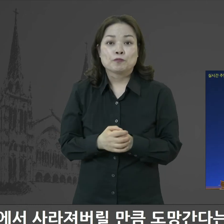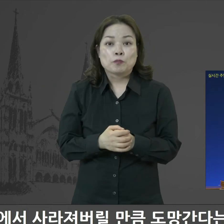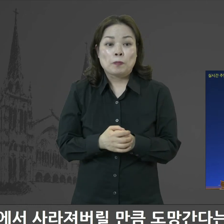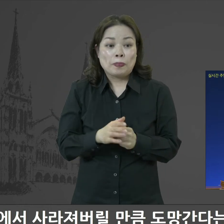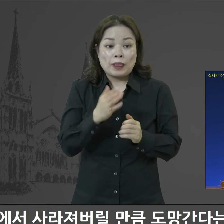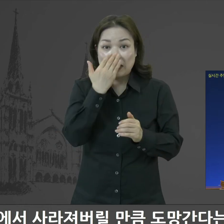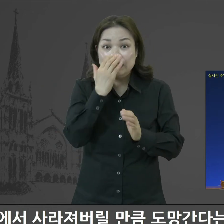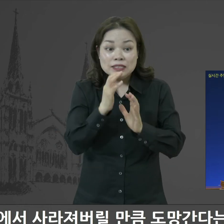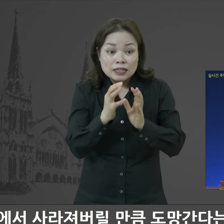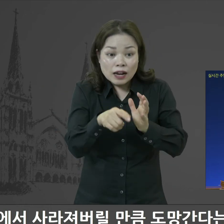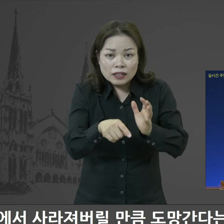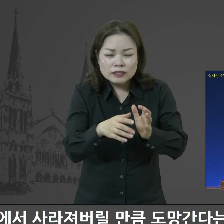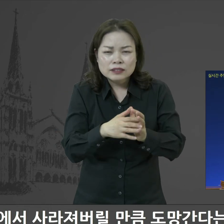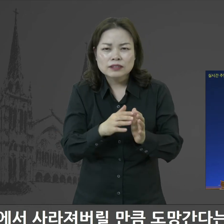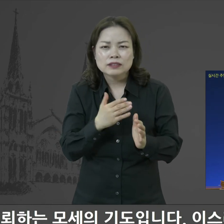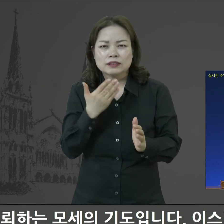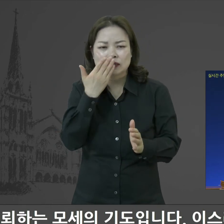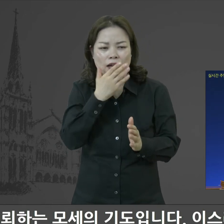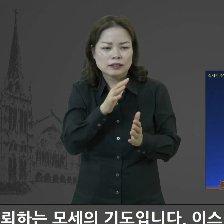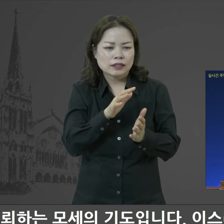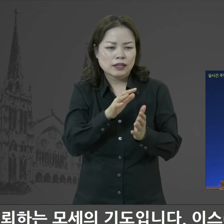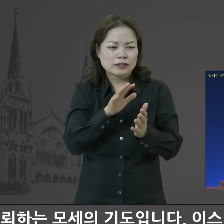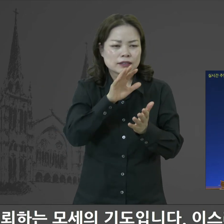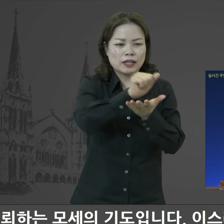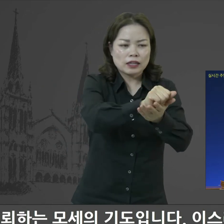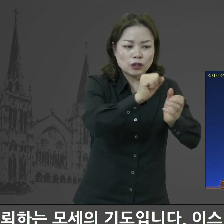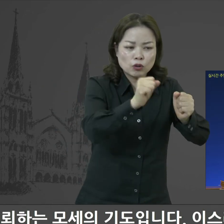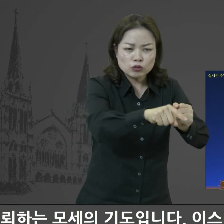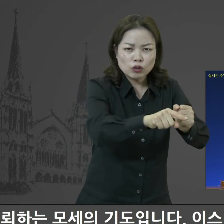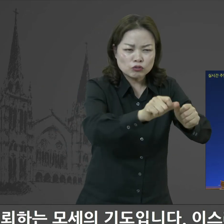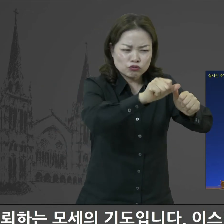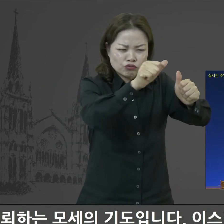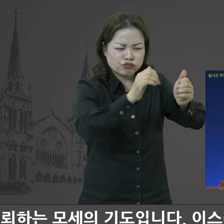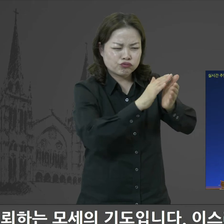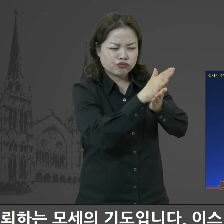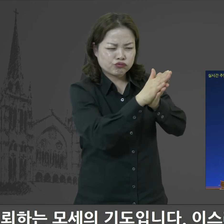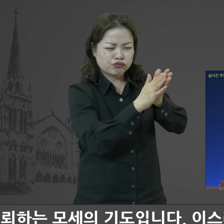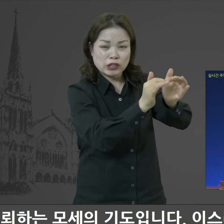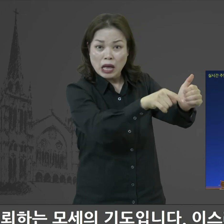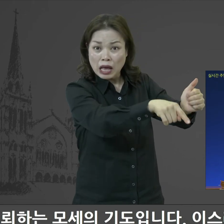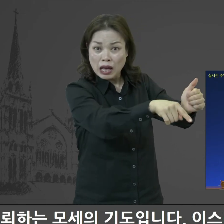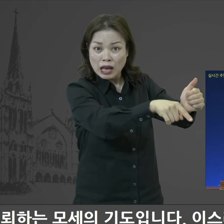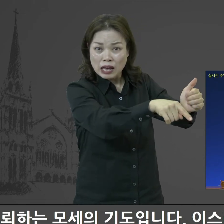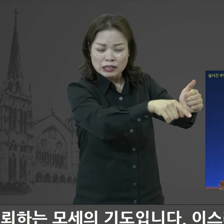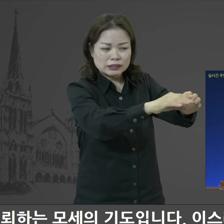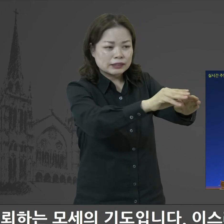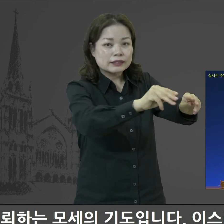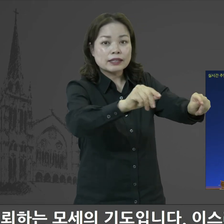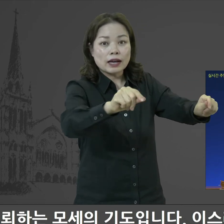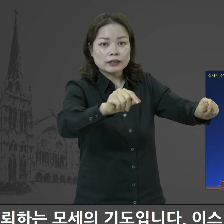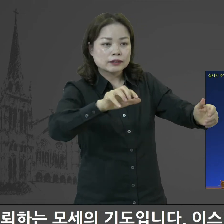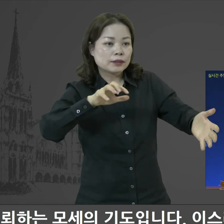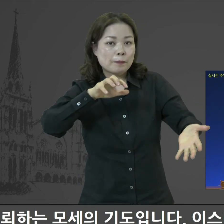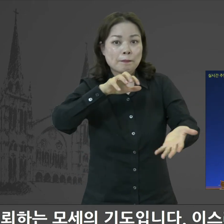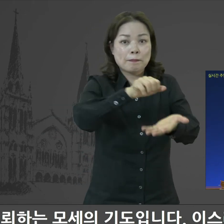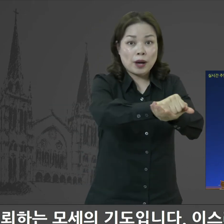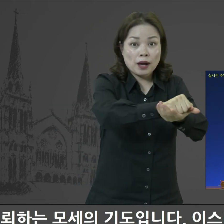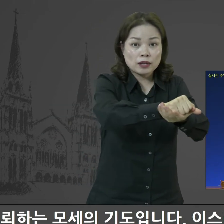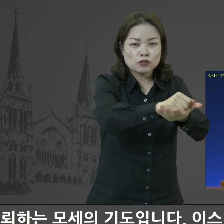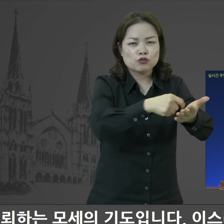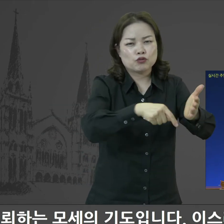당시 이스라엘은 가나안 땅에 거주하고 있는 우상 숭배자들의 그 땅을 정복하러